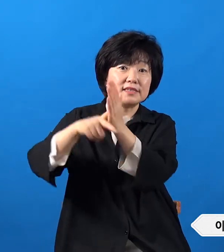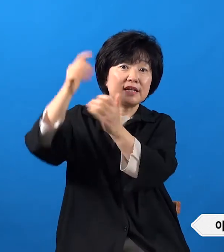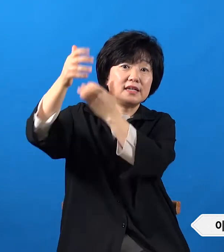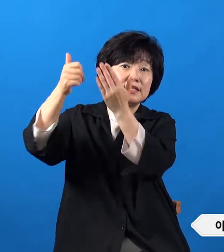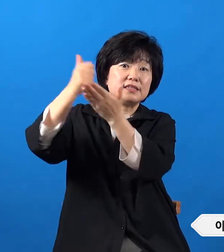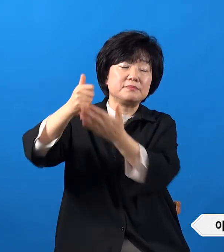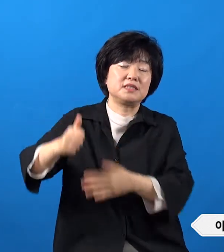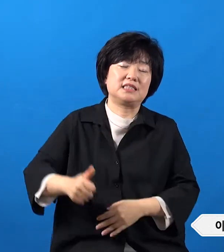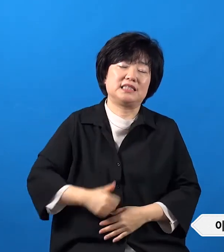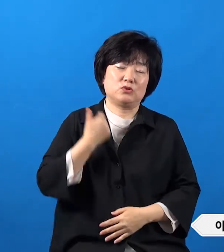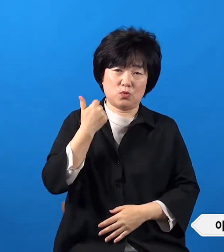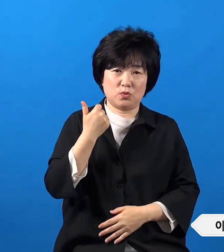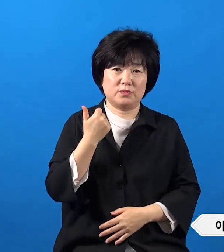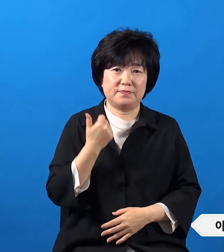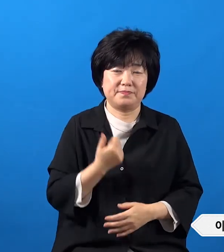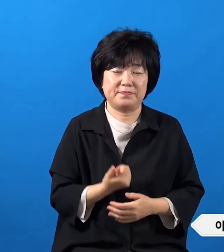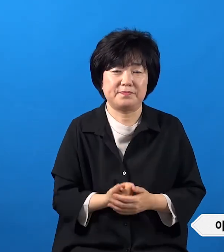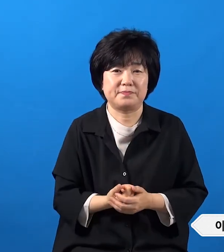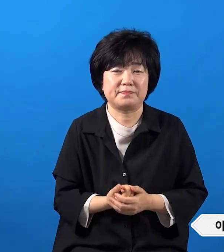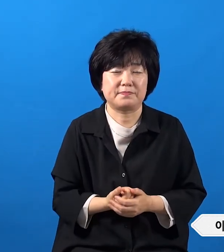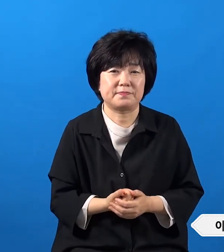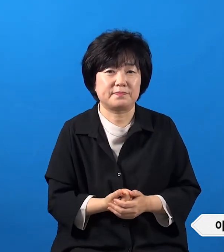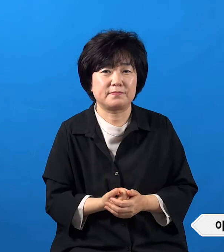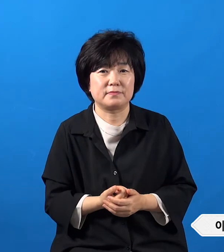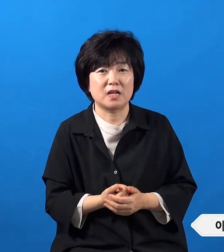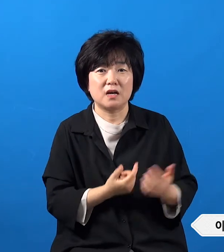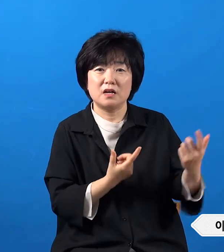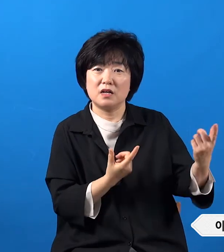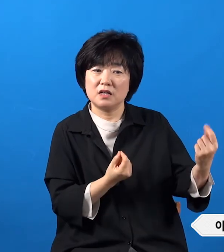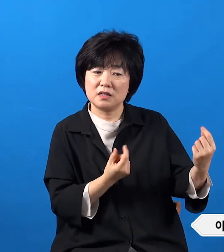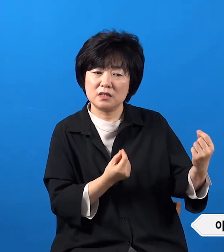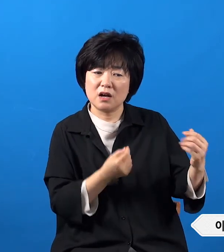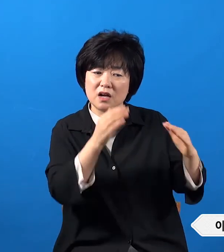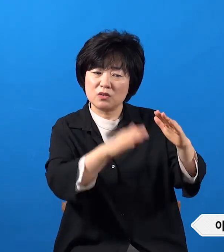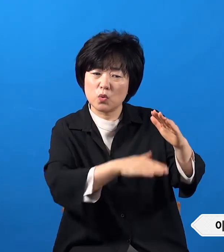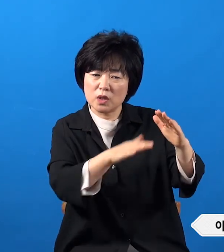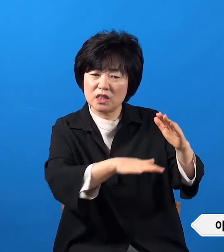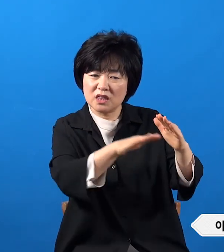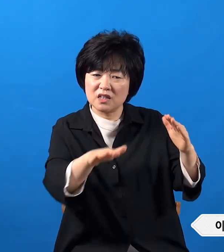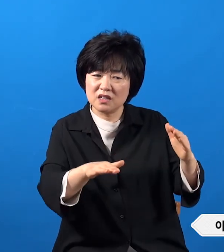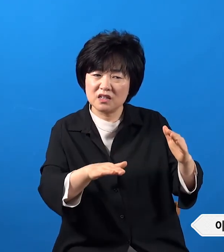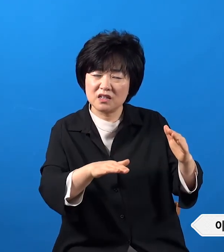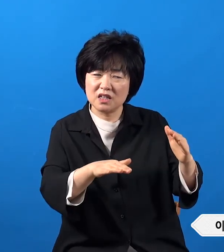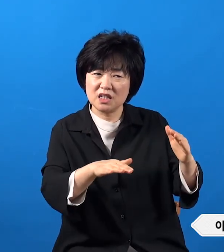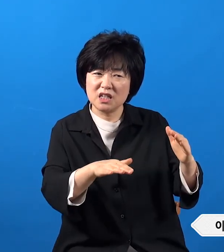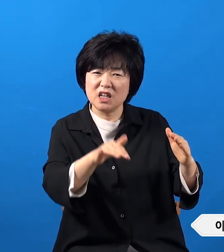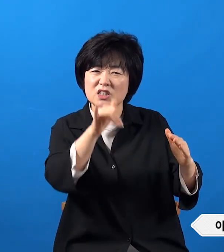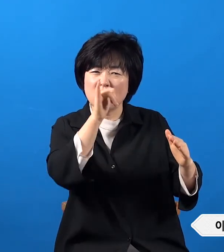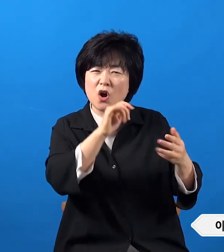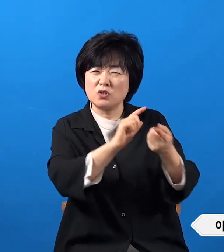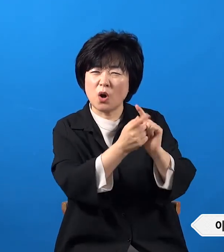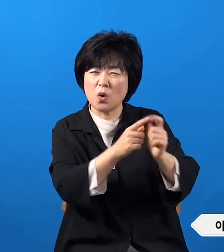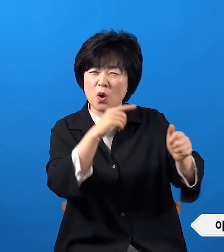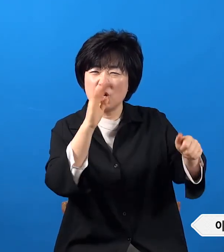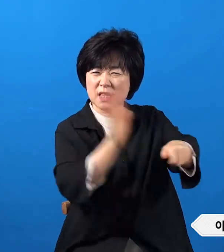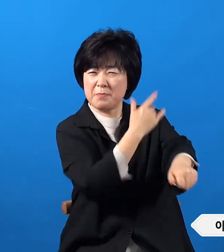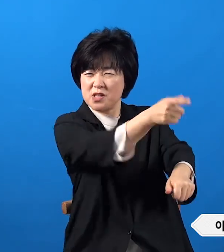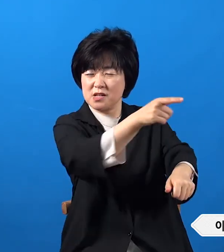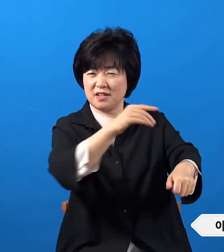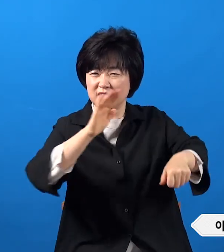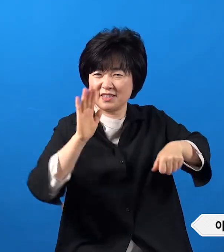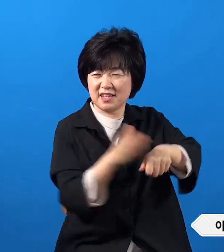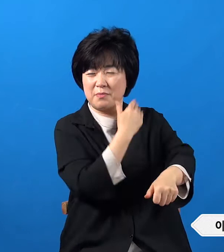진노하실까요? 자, 이런 교인들이 존재했던 초대교회가 하나 있었습니다. 그게 바로 고린도